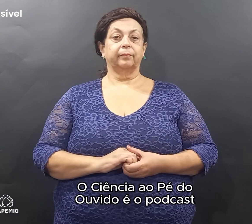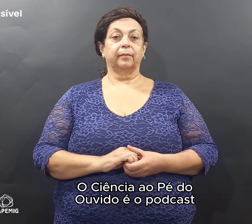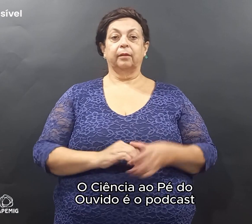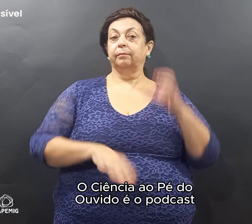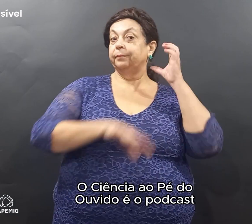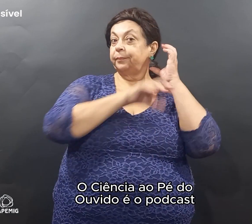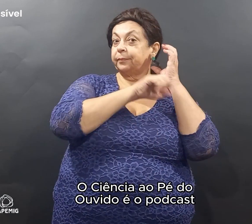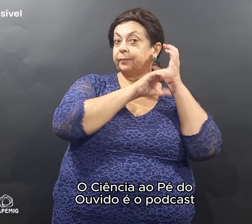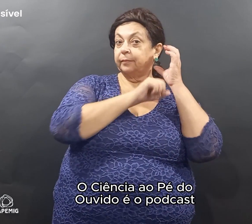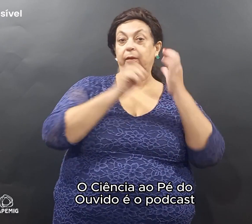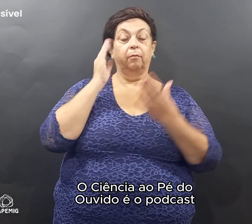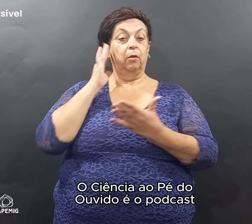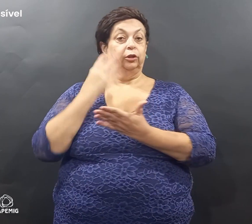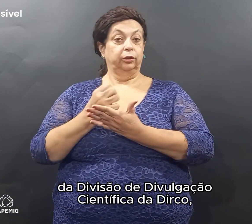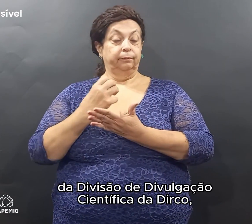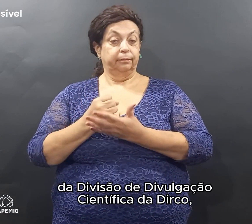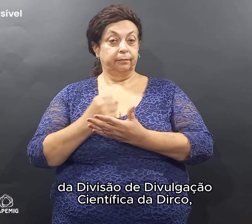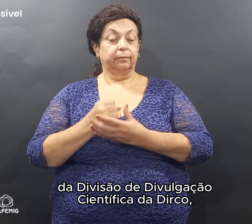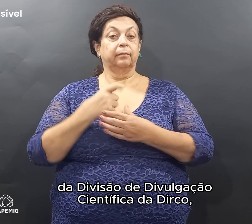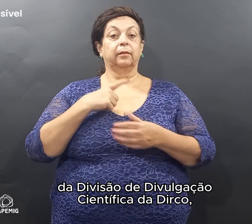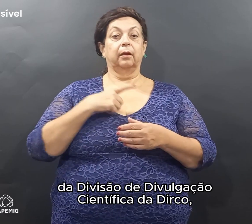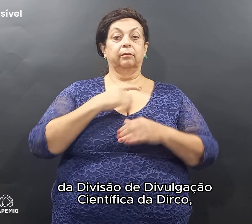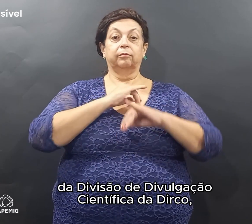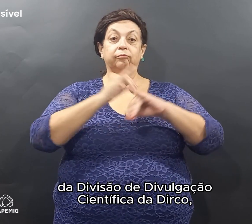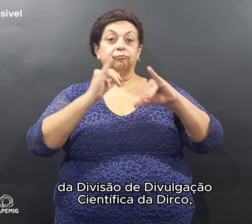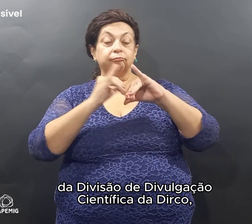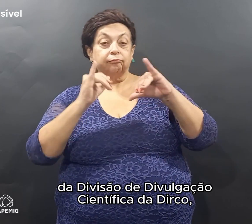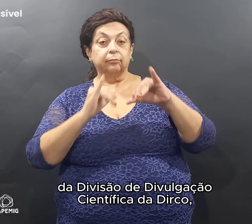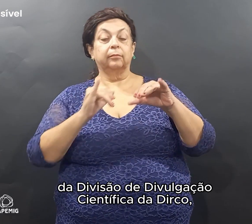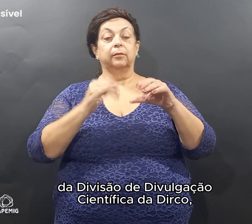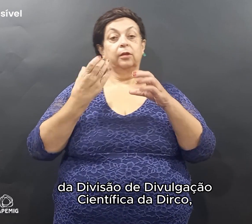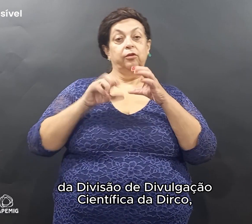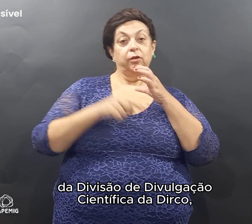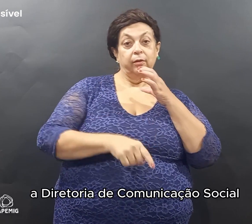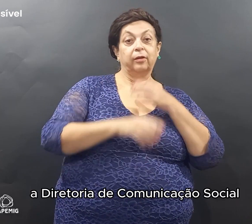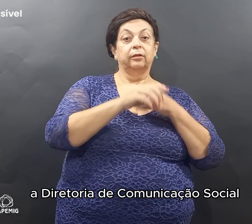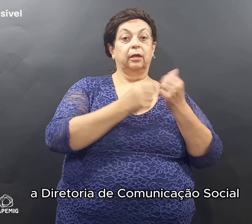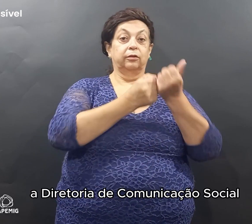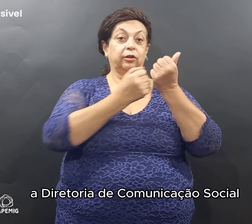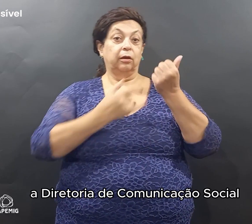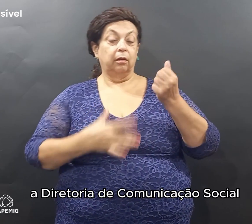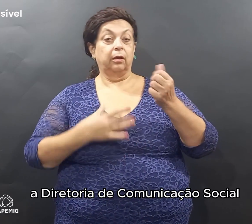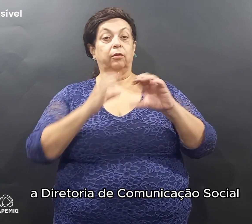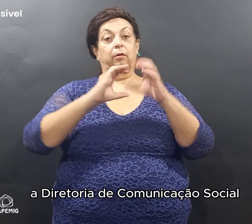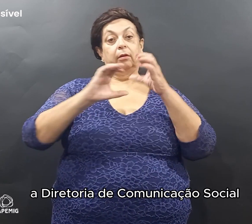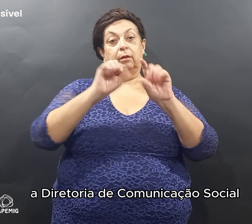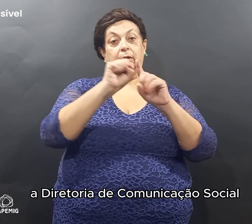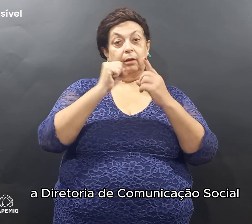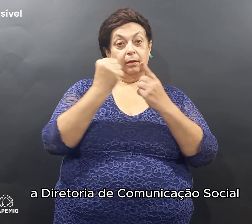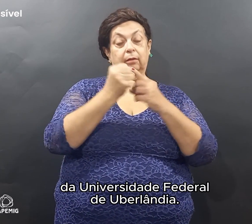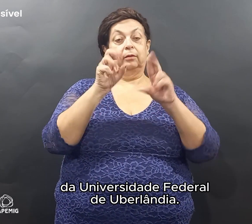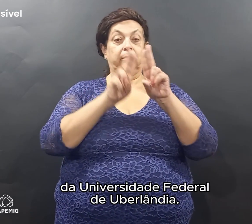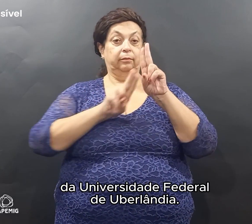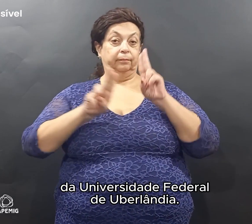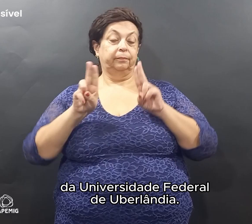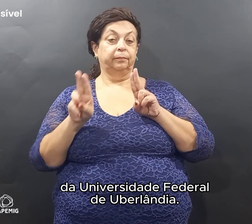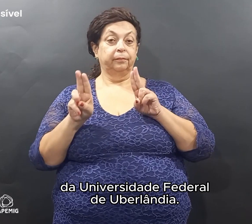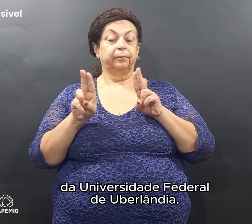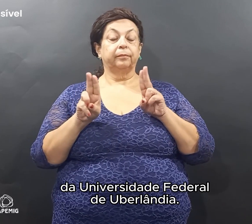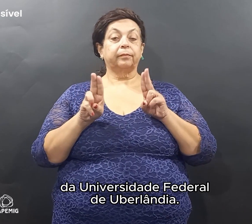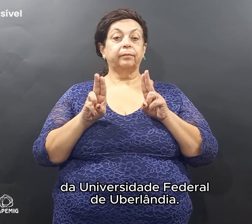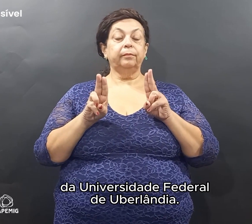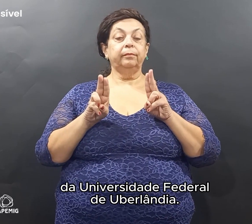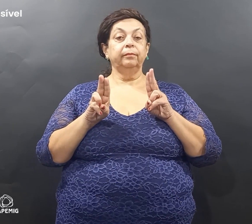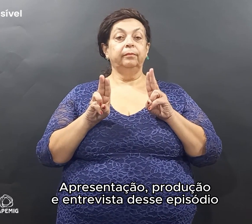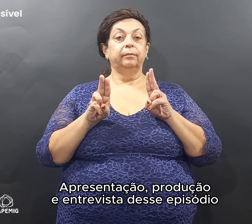O Ciência ao Pé do Ouvido é o podcast da Divisão de Divulgação Científica da DIRCO, a Diretoria de Comunicação Social da Universidade